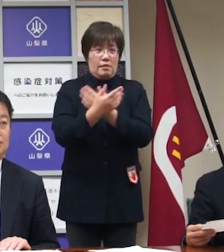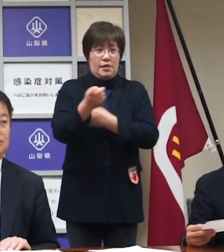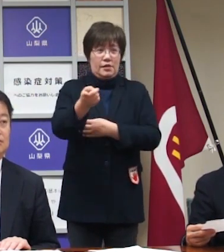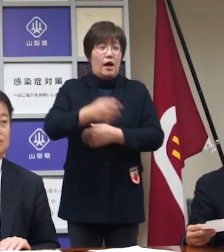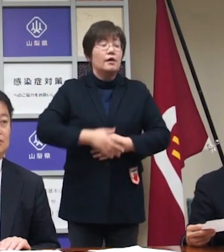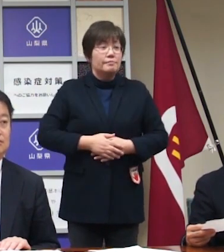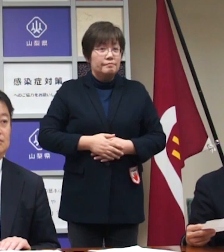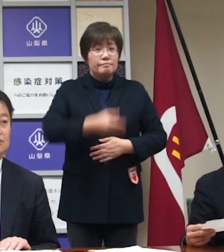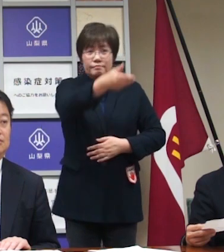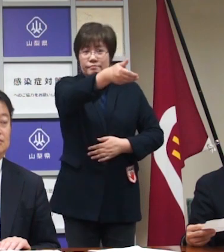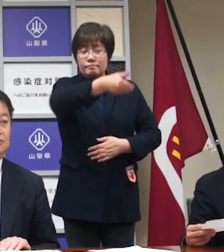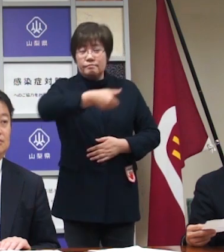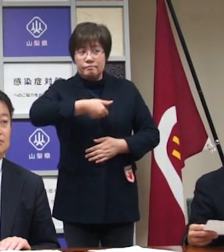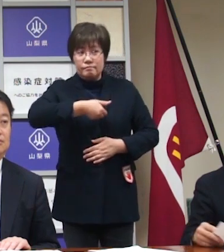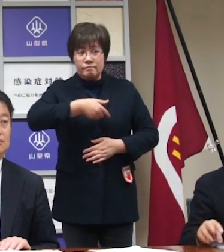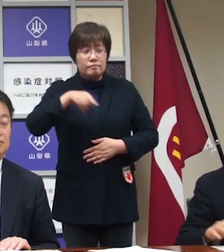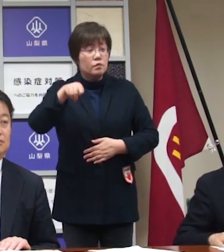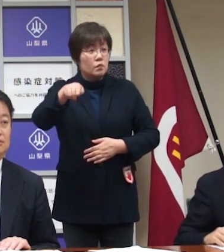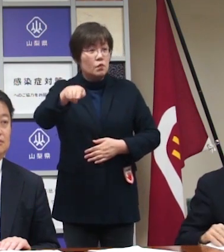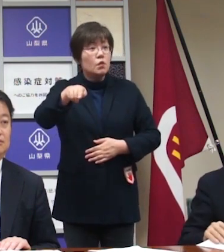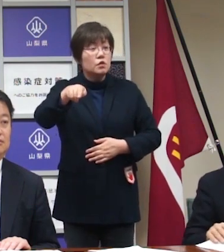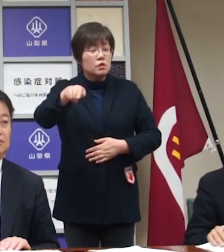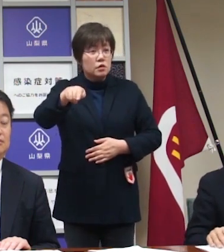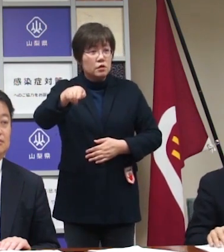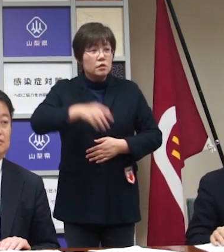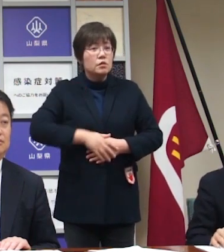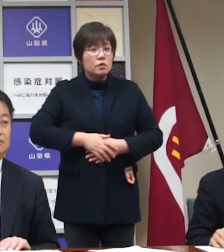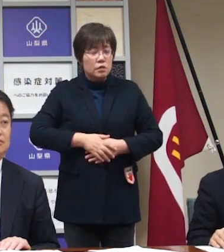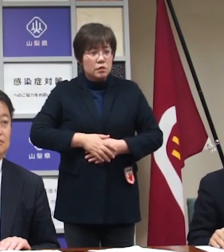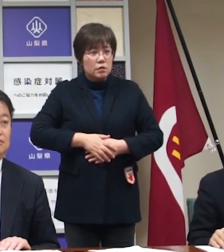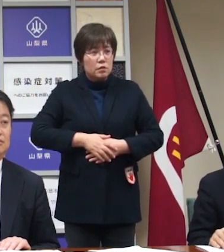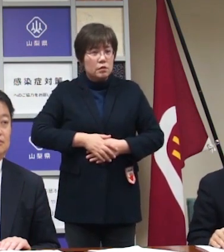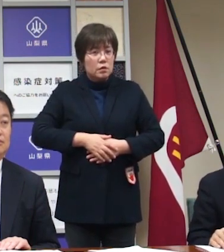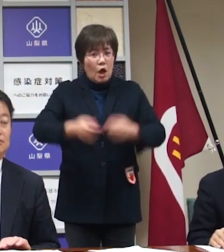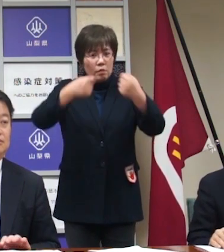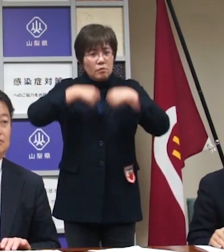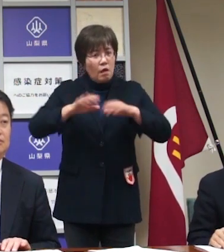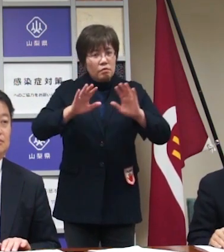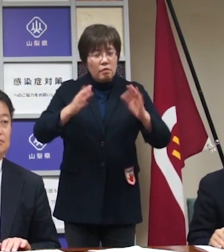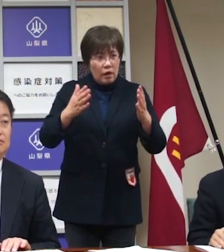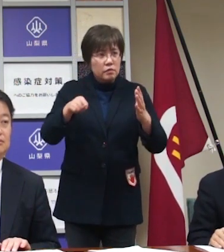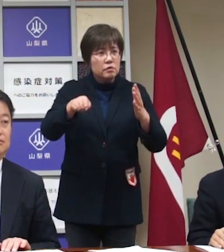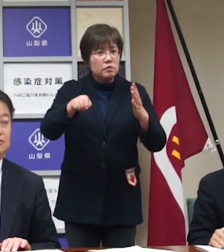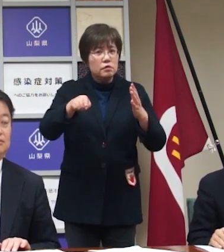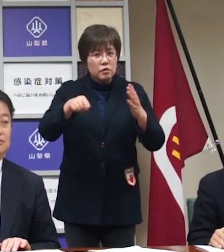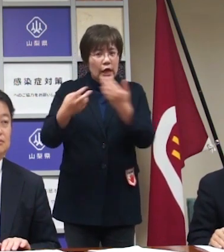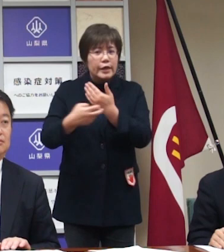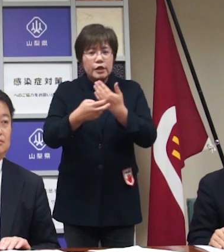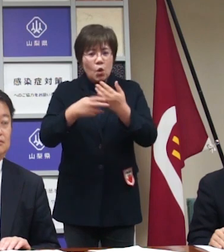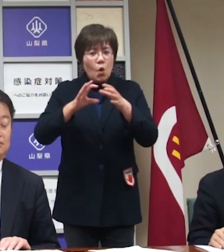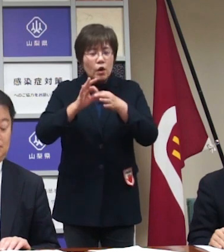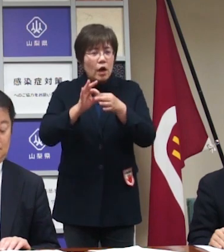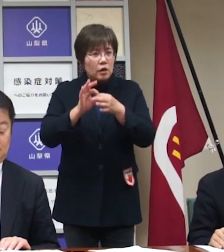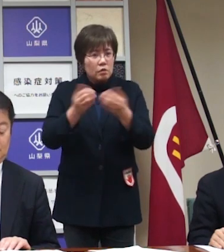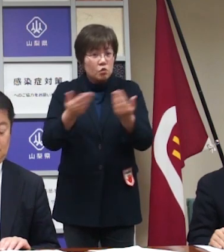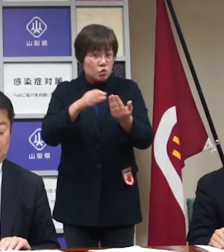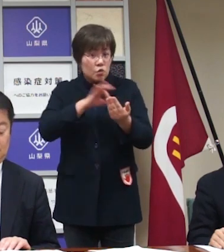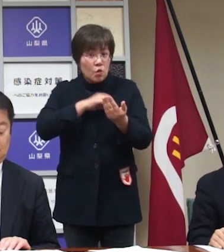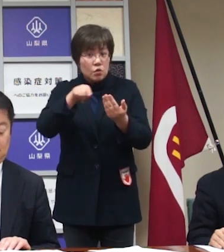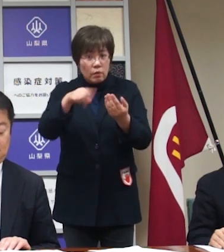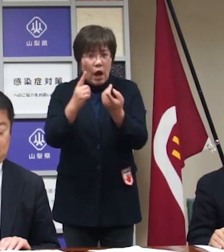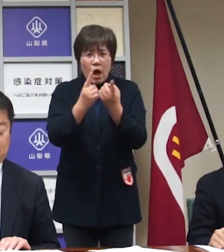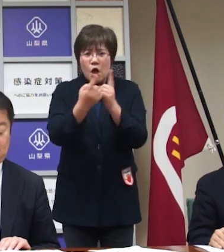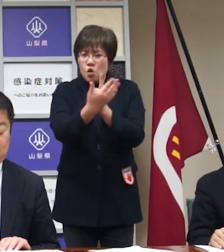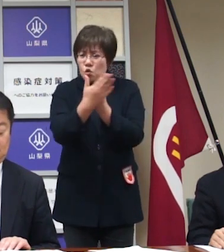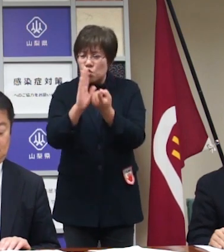こちらは、まあ、陰性ということなんですが、この医療スタッフ等は、濃厚接触者 として該当することにな